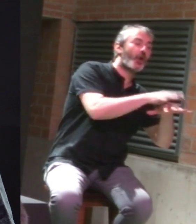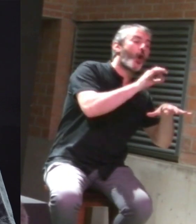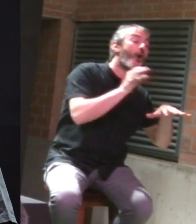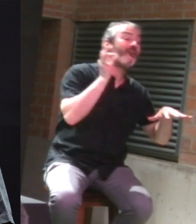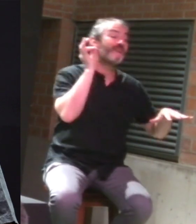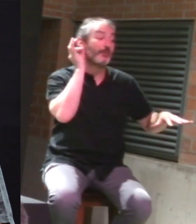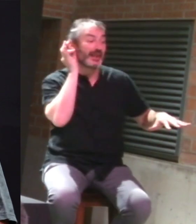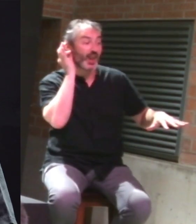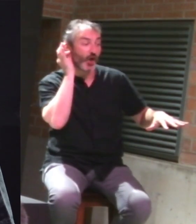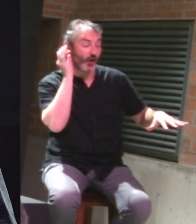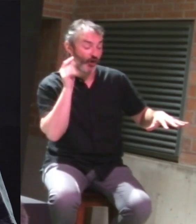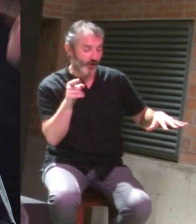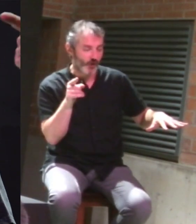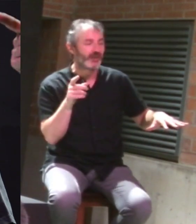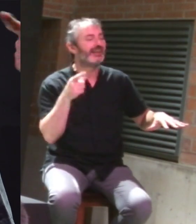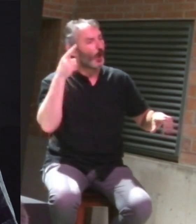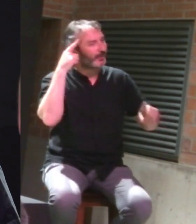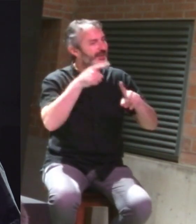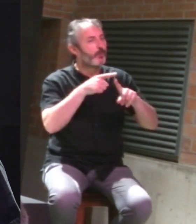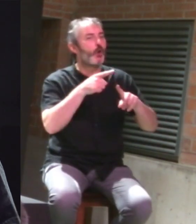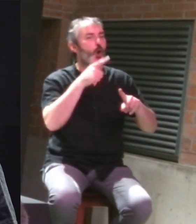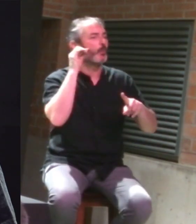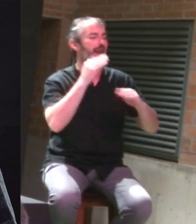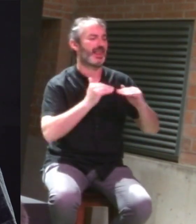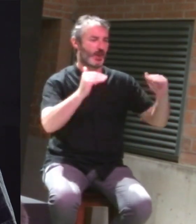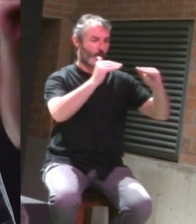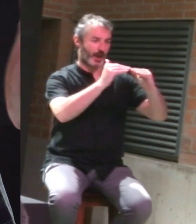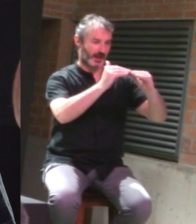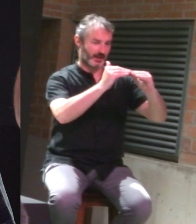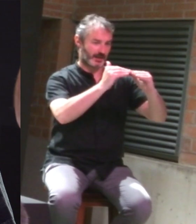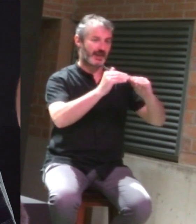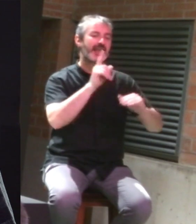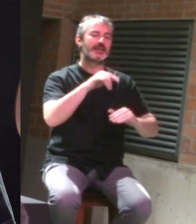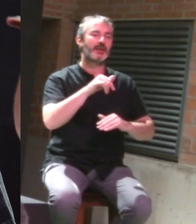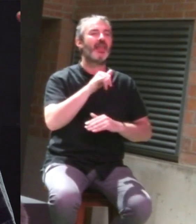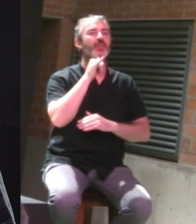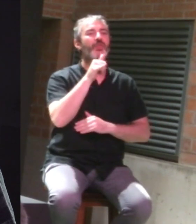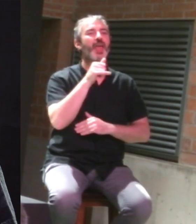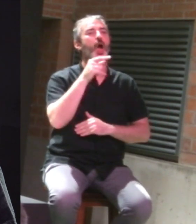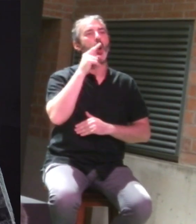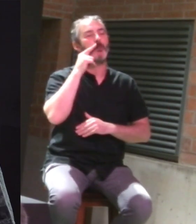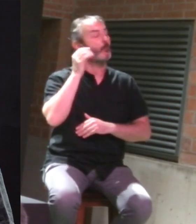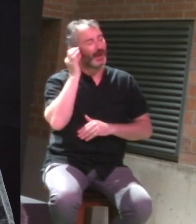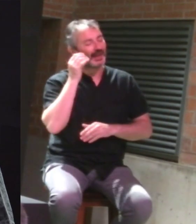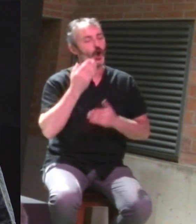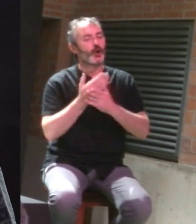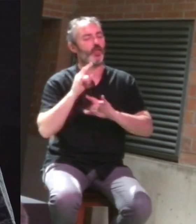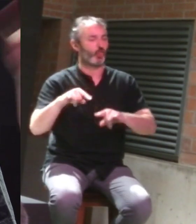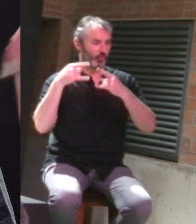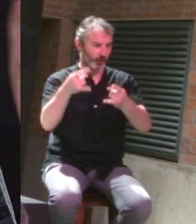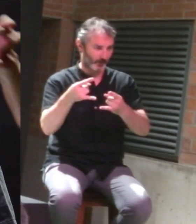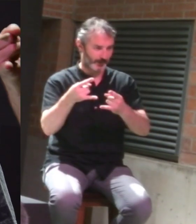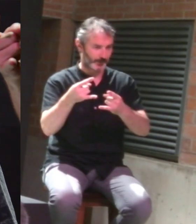de clase que apostaba por una mayor igualdad, la denuncia de la doble jornada de las obreras y una mayor